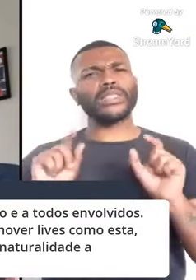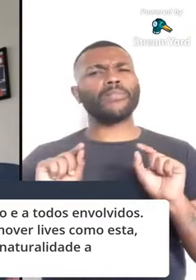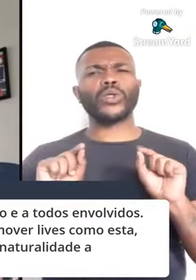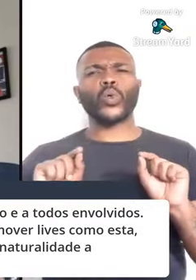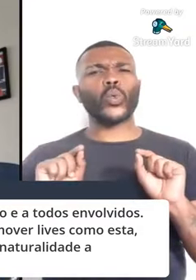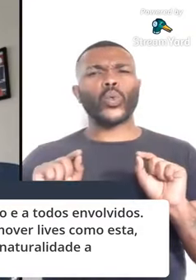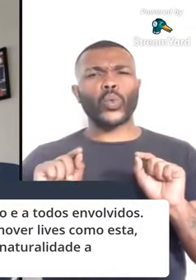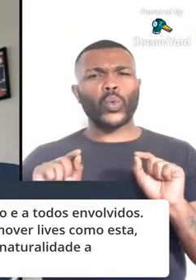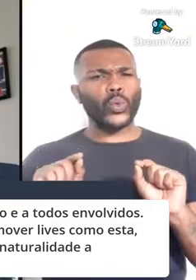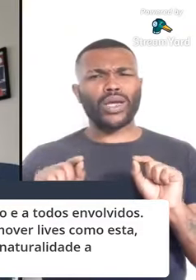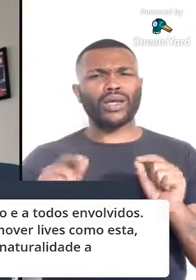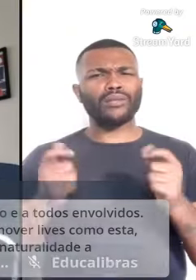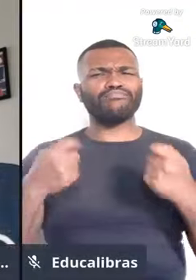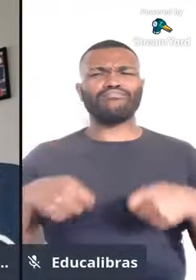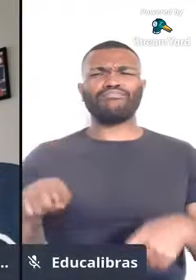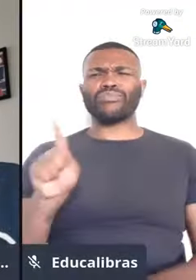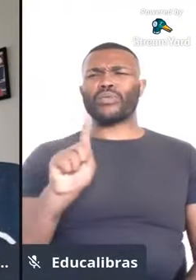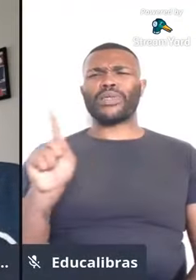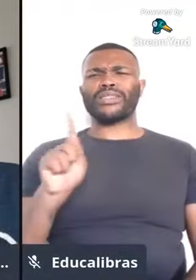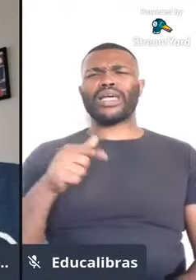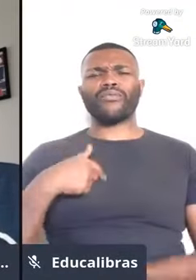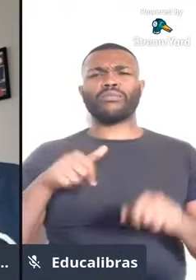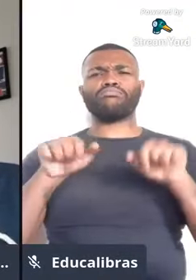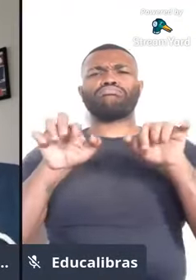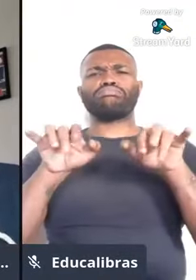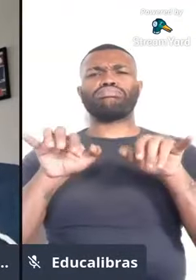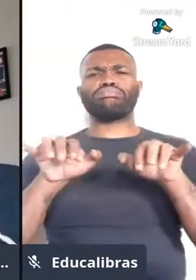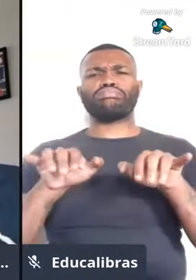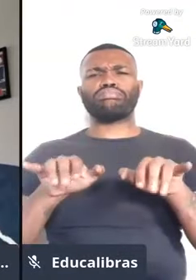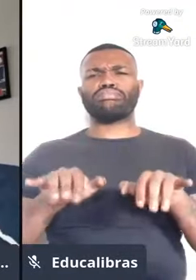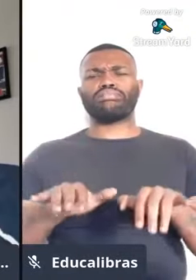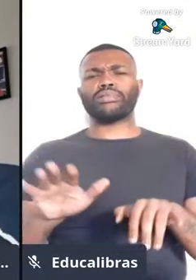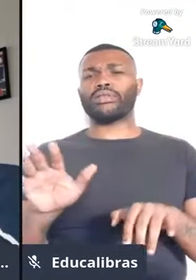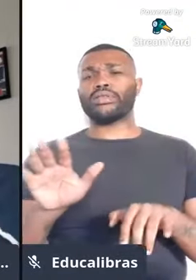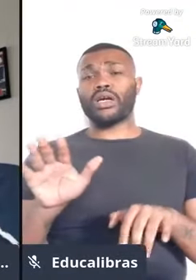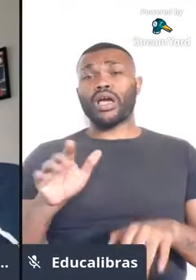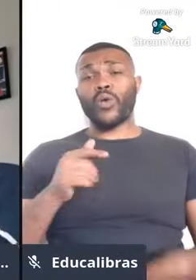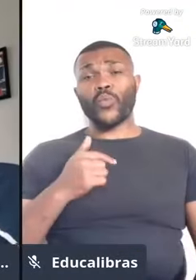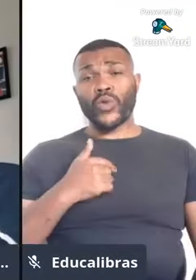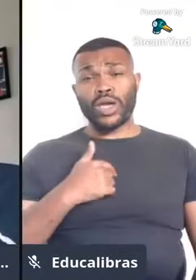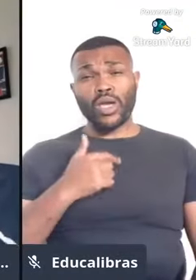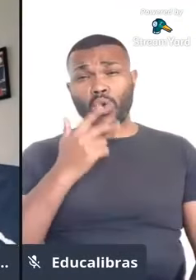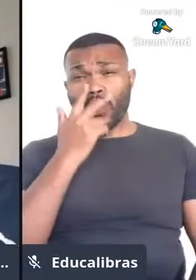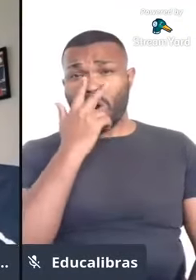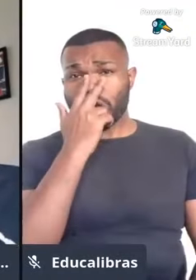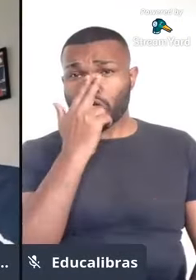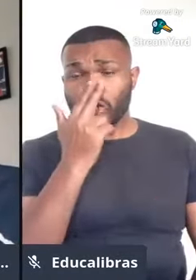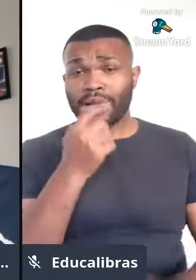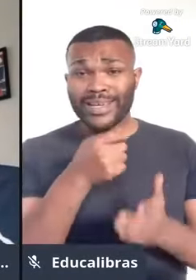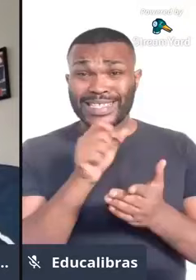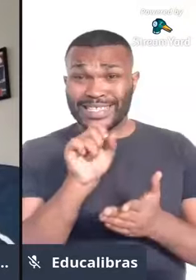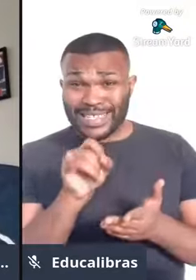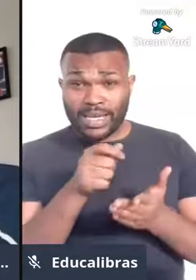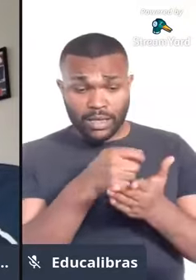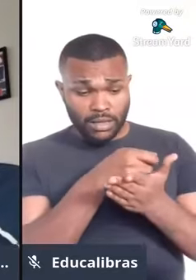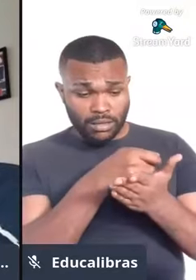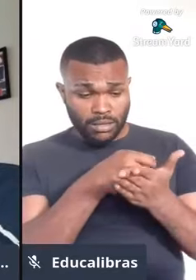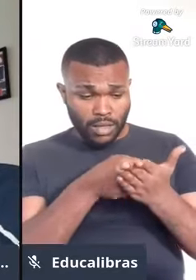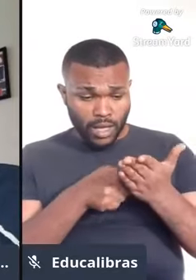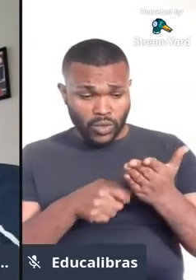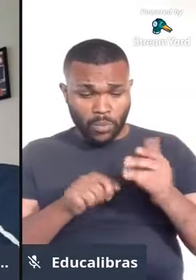que não era necessário escrever sobre isso, porque me pareceu que qualquer texto que eu fizesse sobre isso poderia